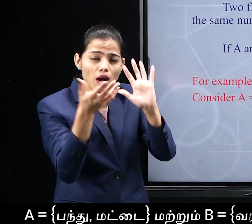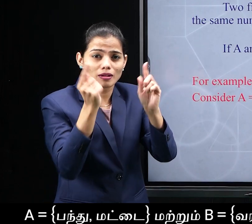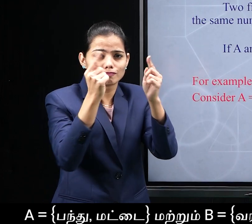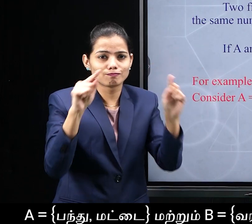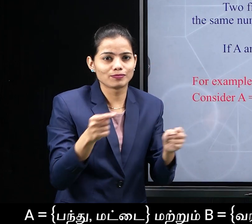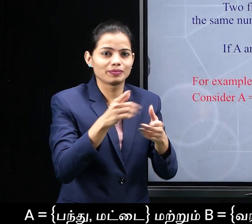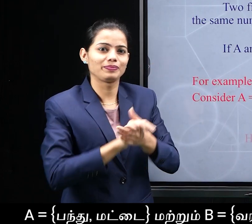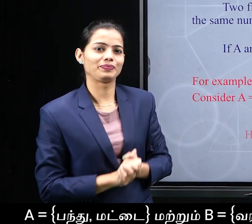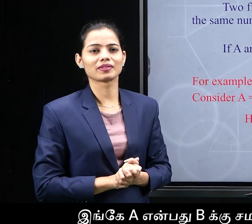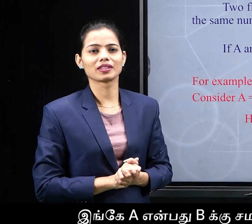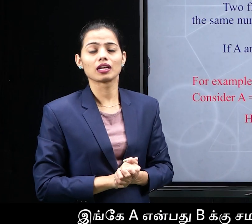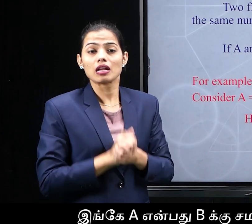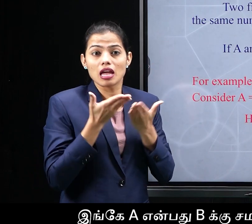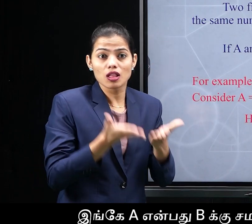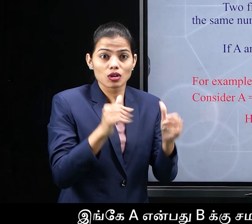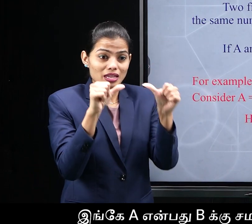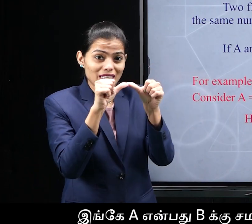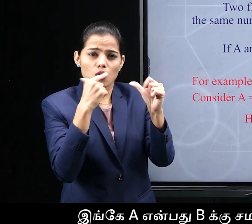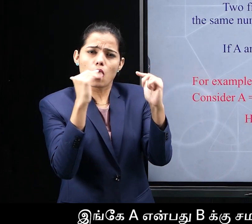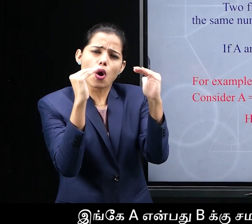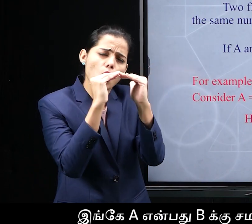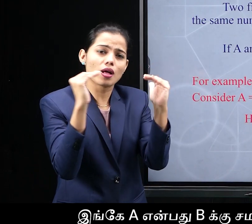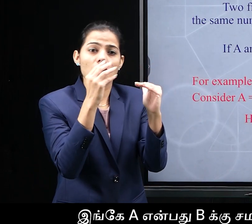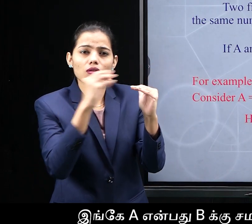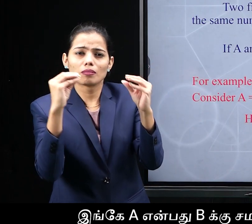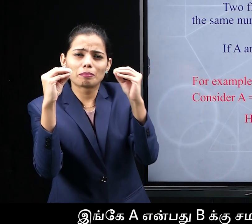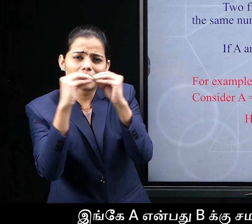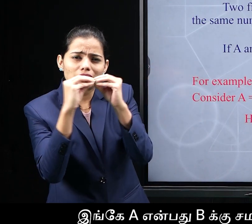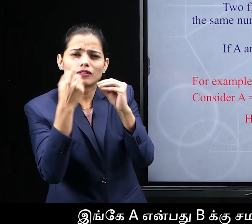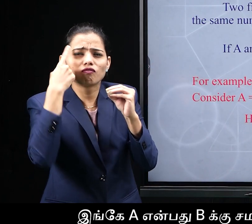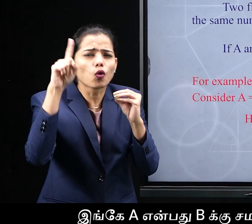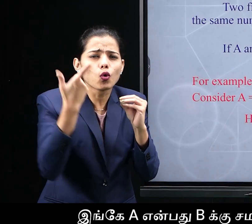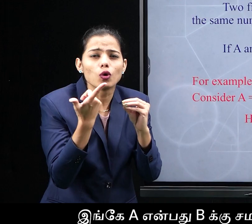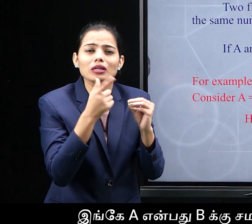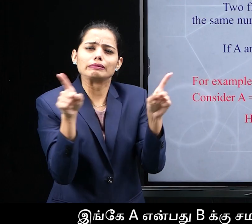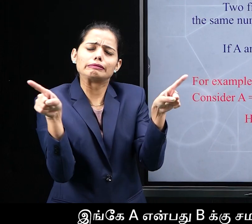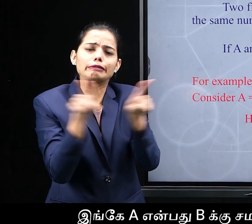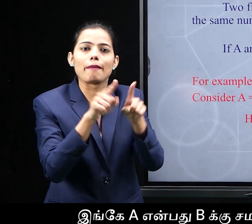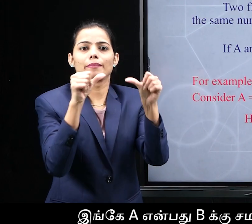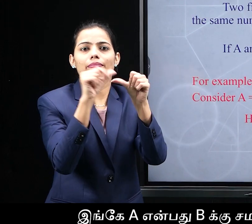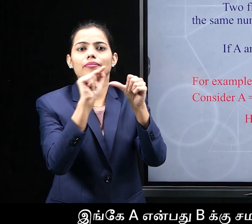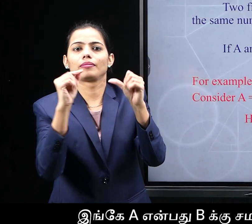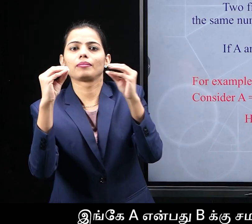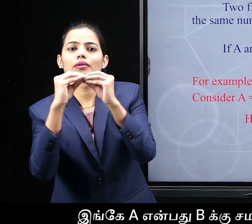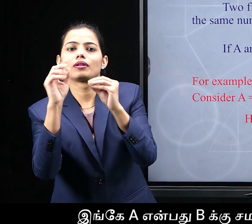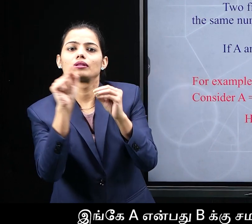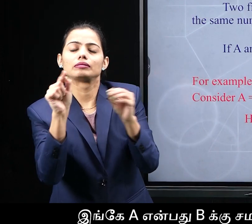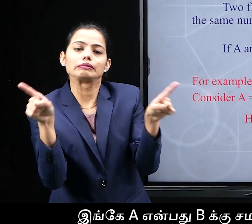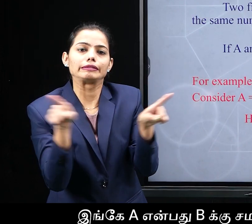கவனியுங்கள். இங்கே A என்பது Bக்கு சமமானது, ஏனெனில் n A ஈடு n B